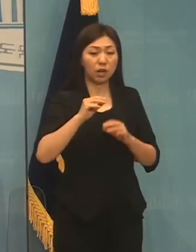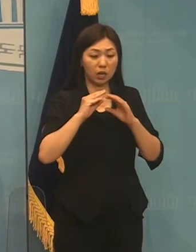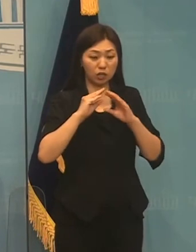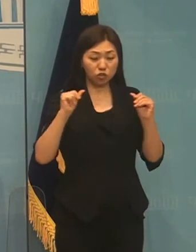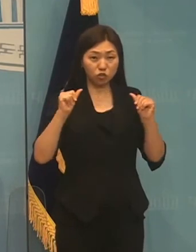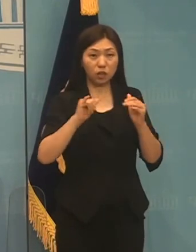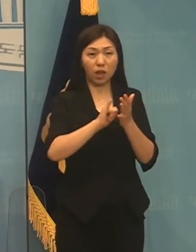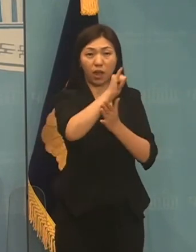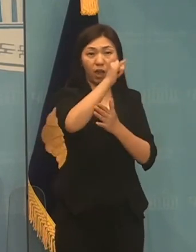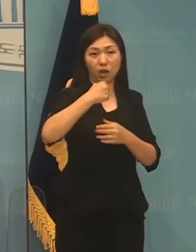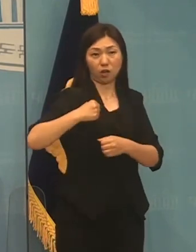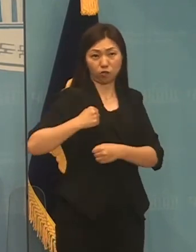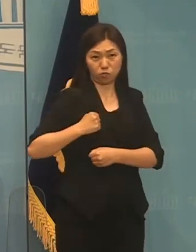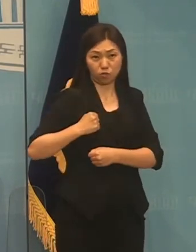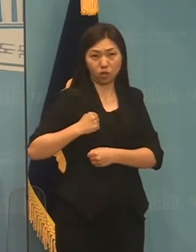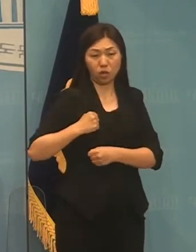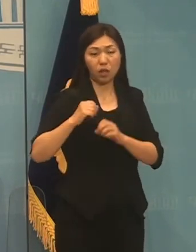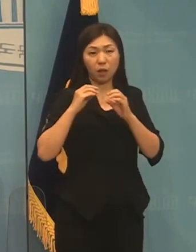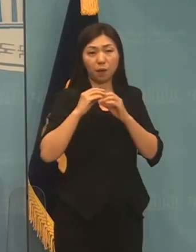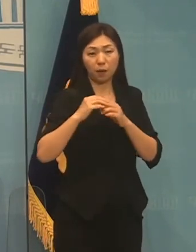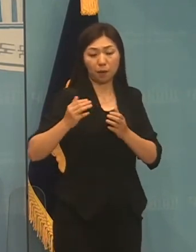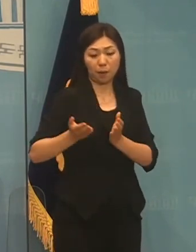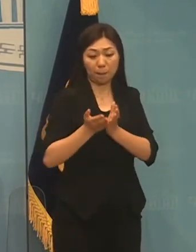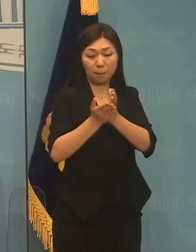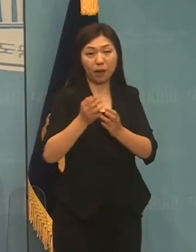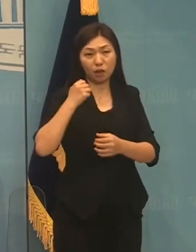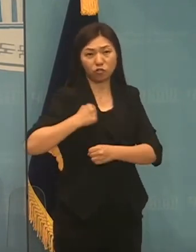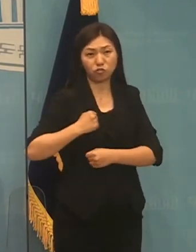정군 모범대령 대표로 선발되기도 하였습니다.